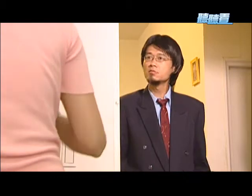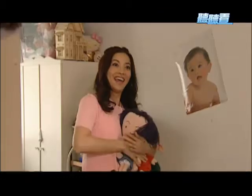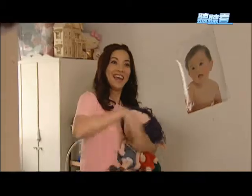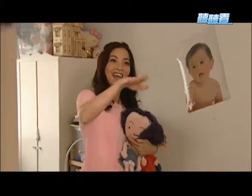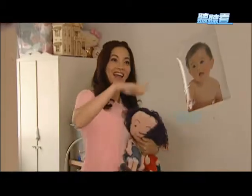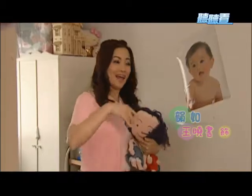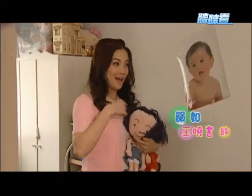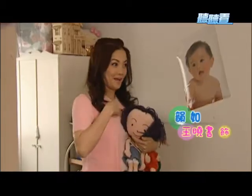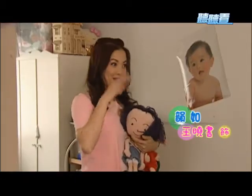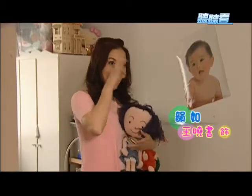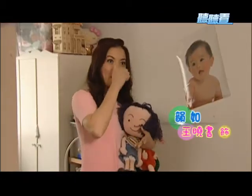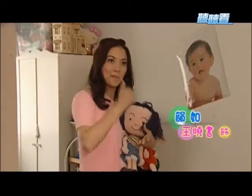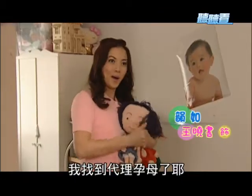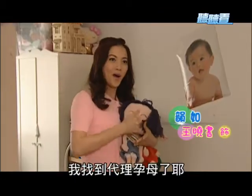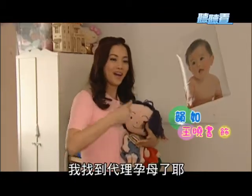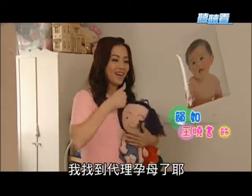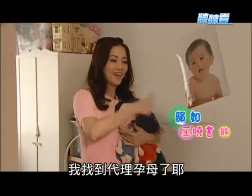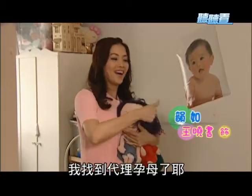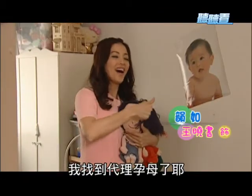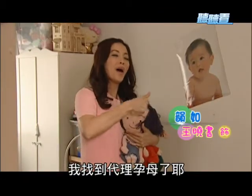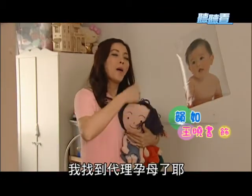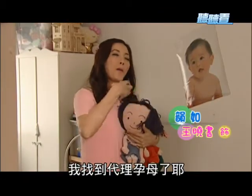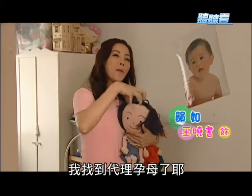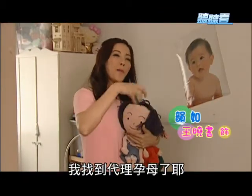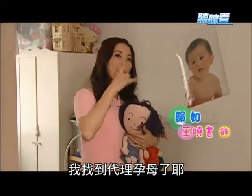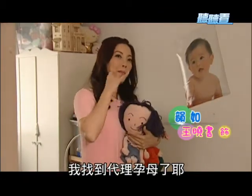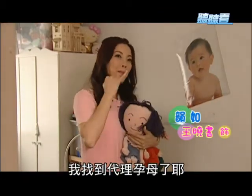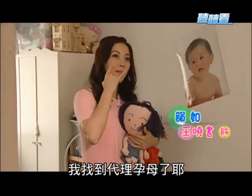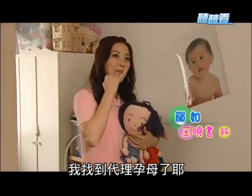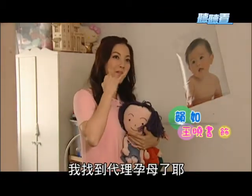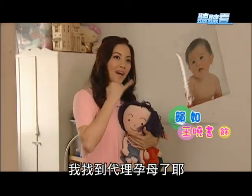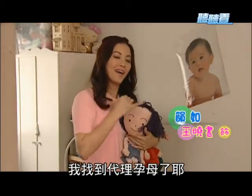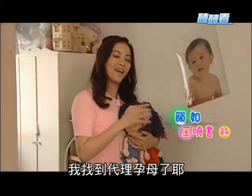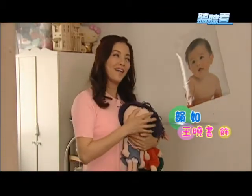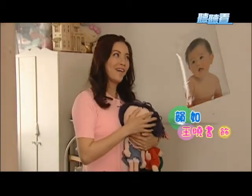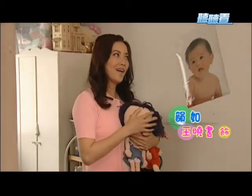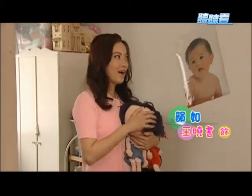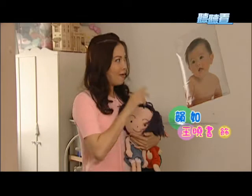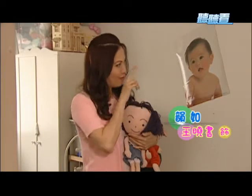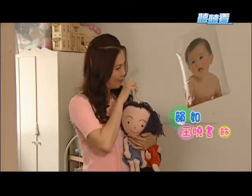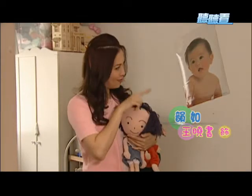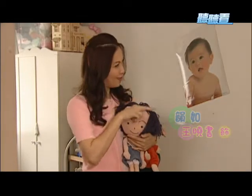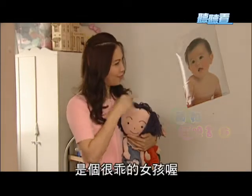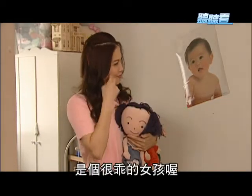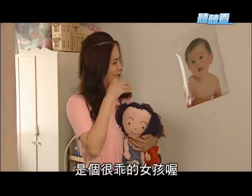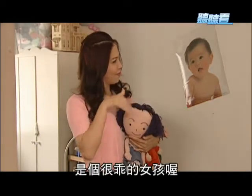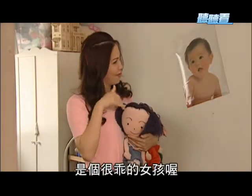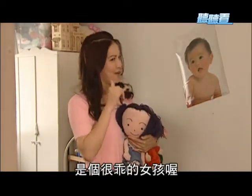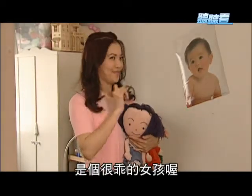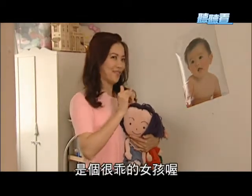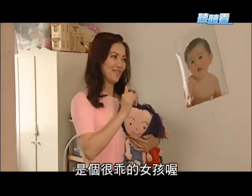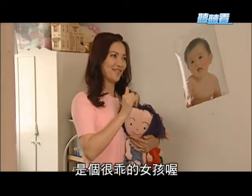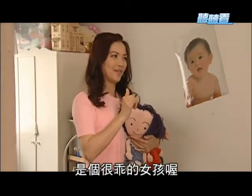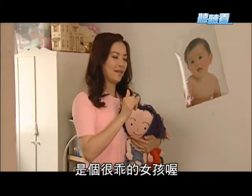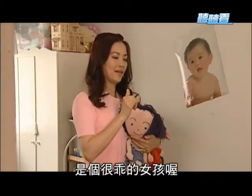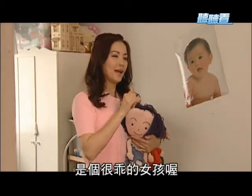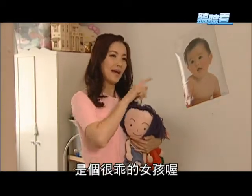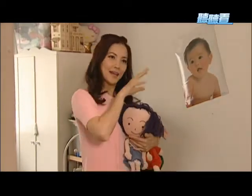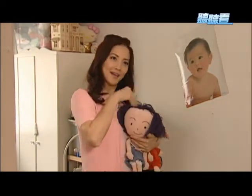啊，我找到代理孕母了耶。是个很乖的女孩哦，学